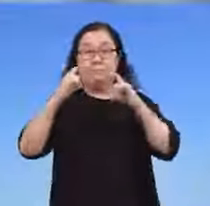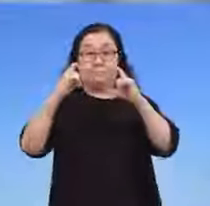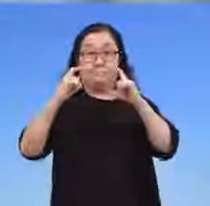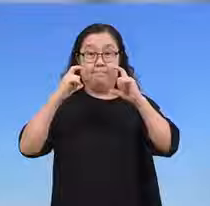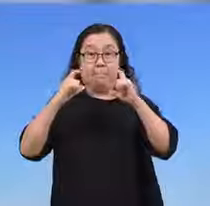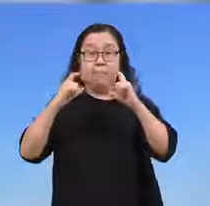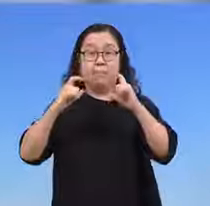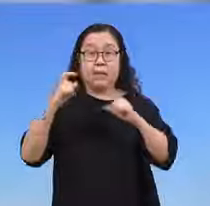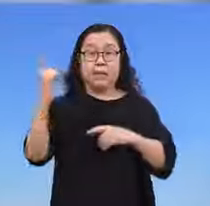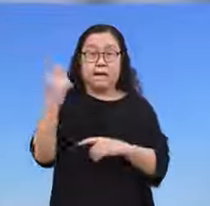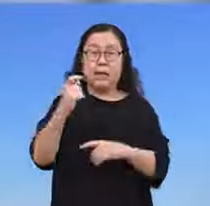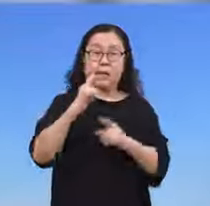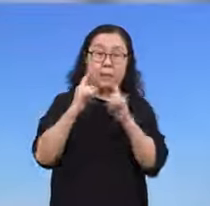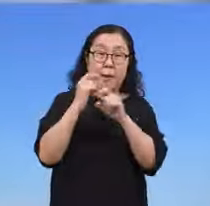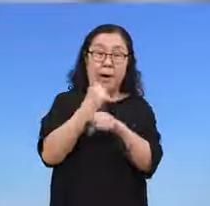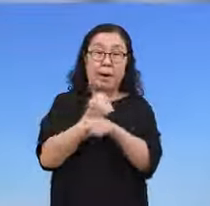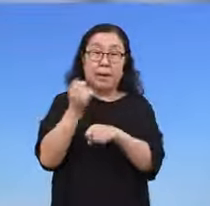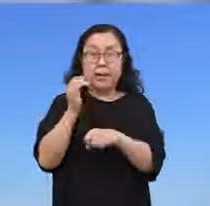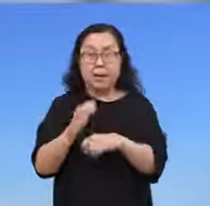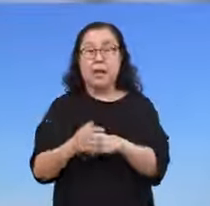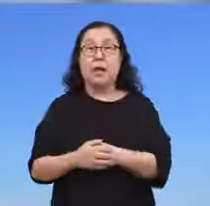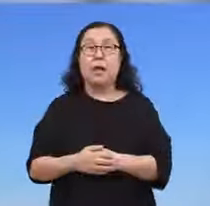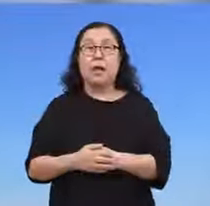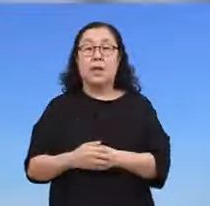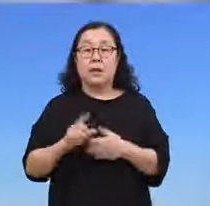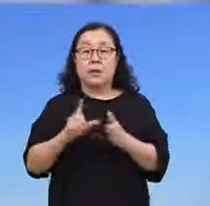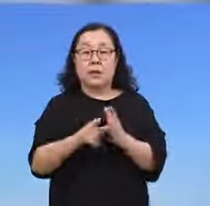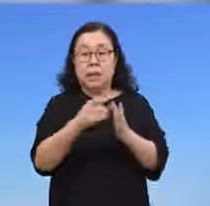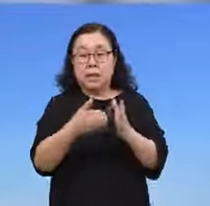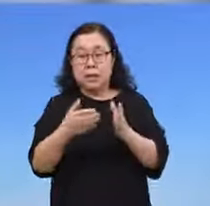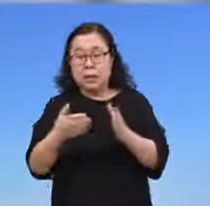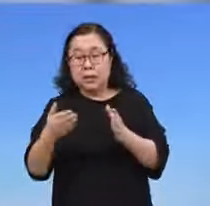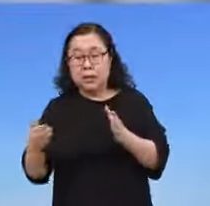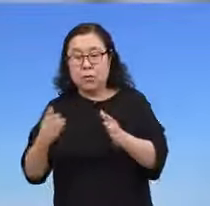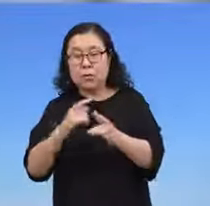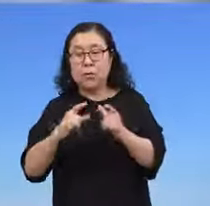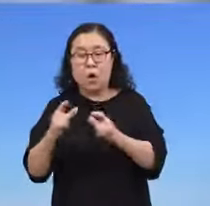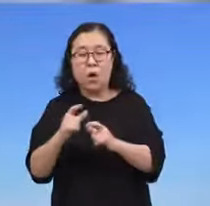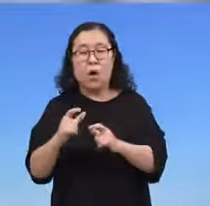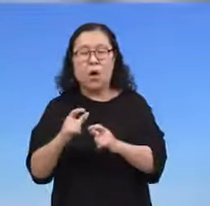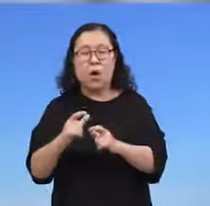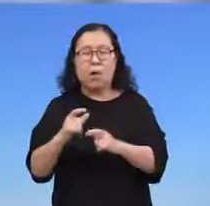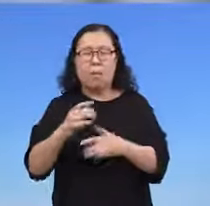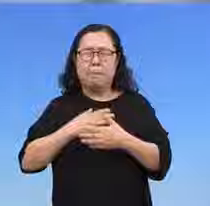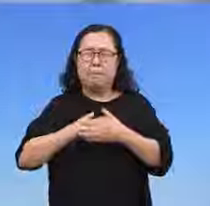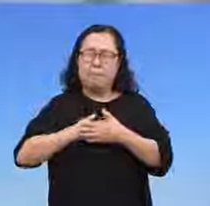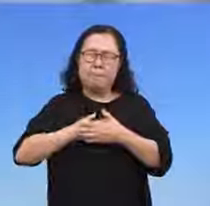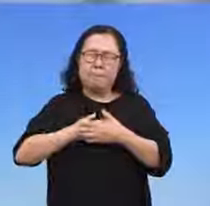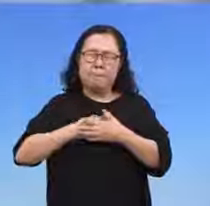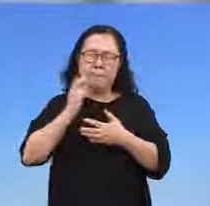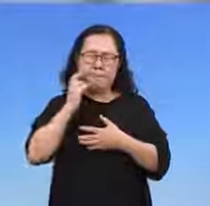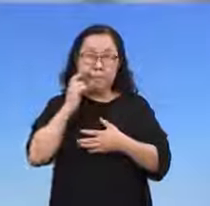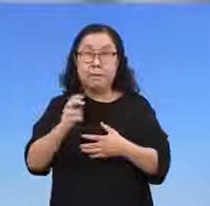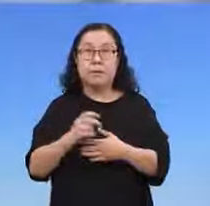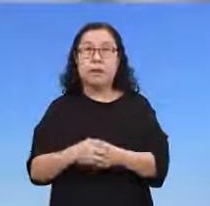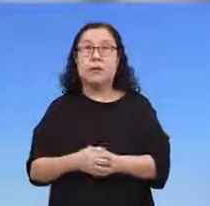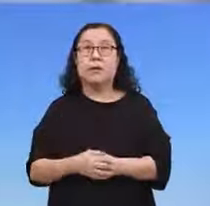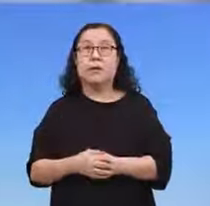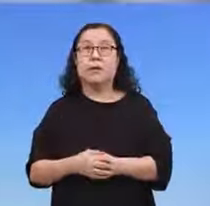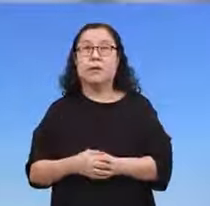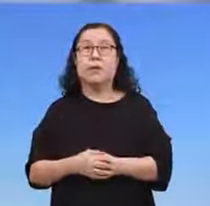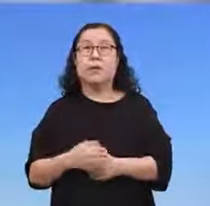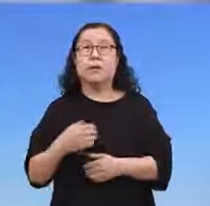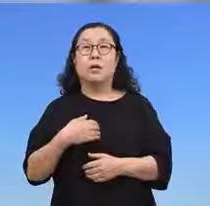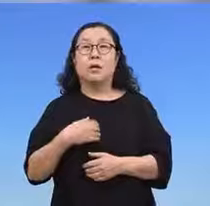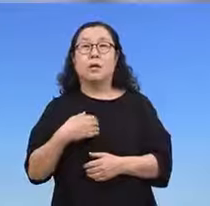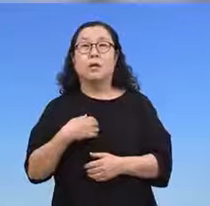막 다 했는데, 아니 왜 갈수록 요즘에는 제가 제 모교인 총신대학 신학대학원에서 전에는 와서 뭐